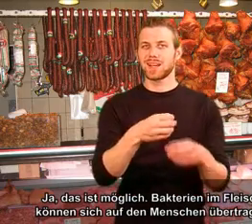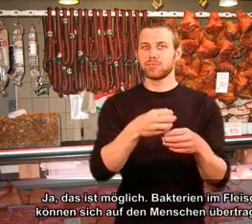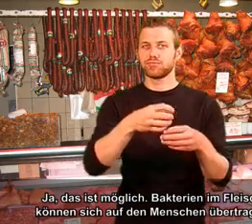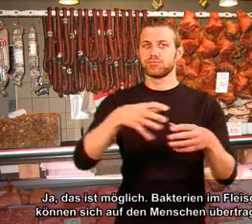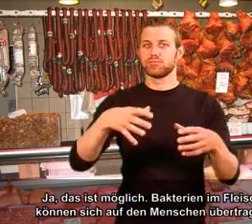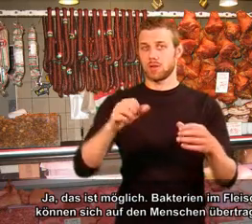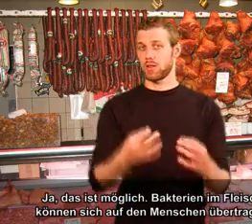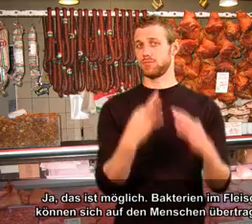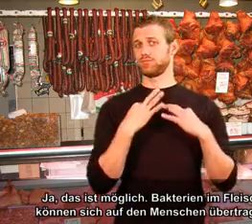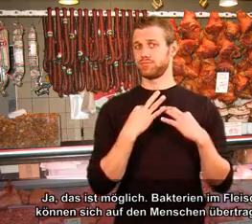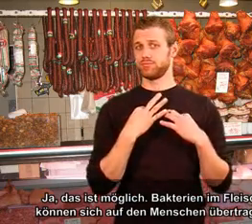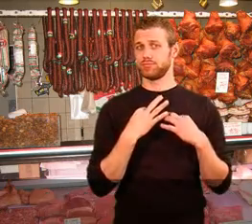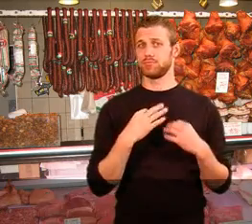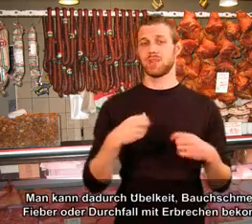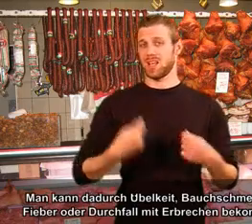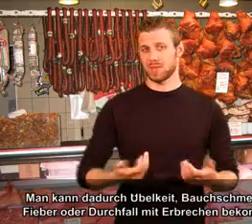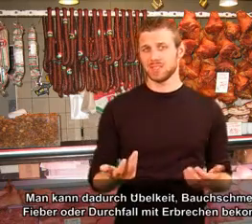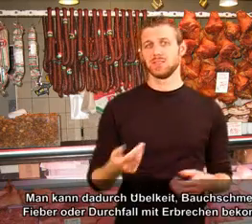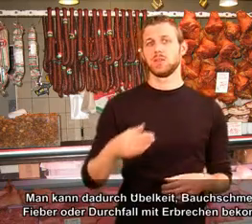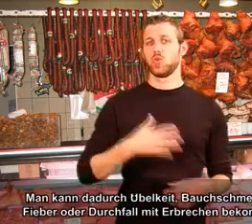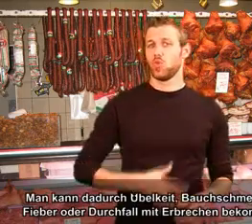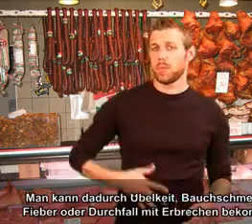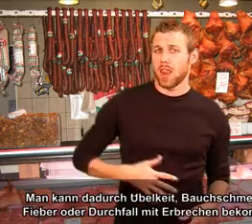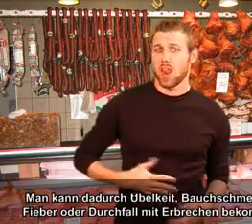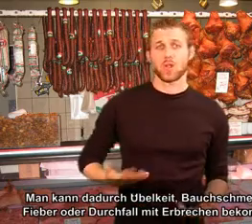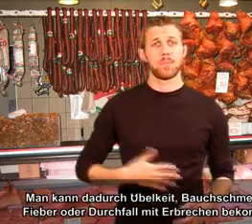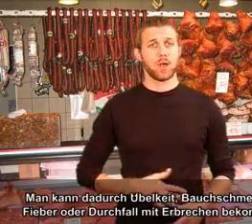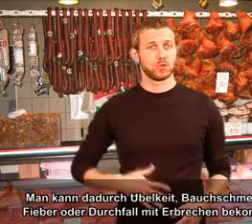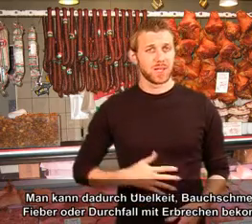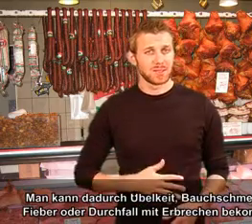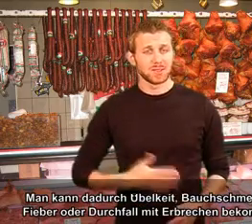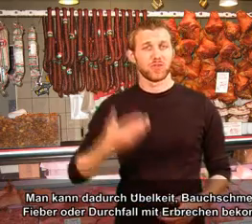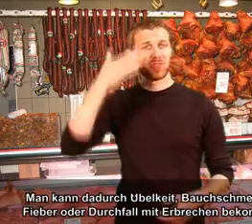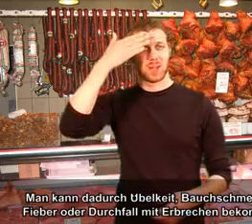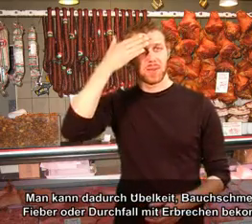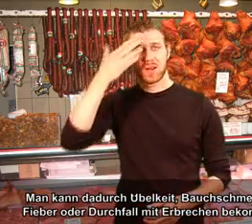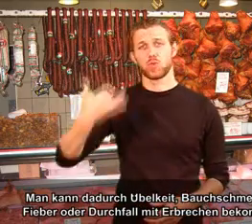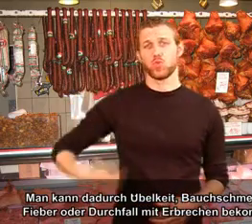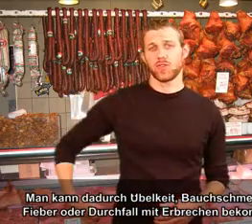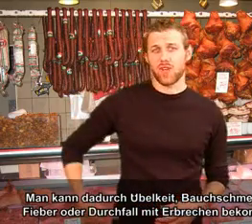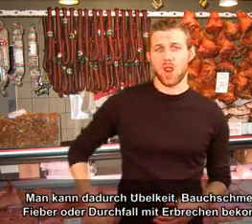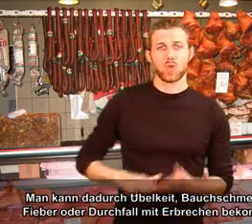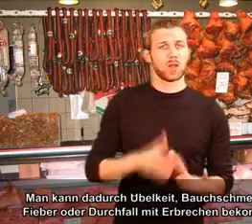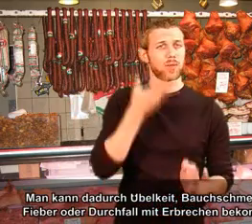können sich auf den Menschen übertragen. Man kann dadurch Übelkeit, Bauchschmerzen, Fieber oder Durchfall mit Erbrechen bekommen.